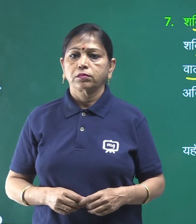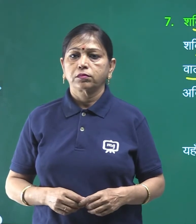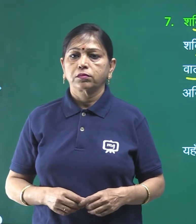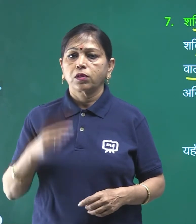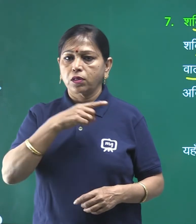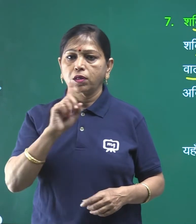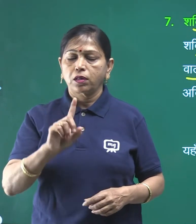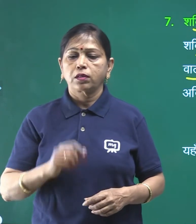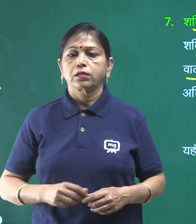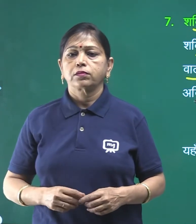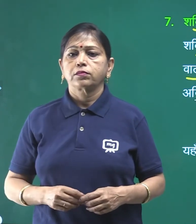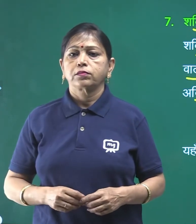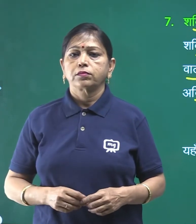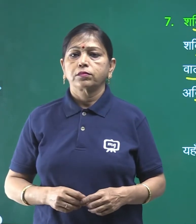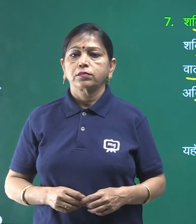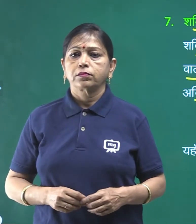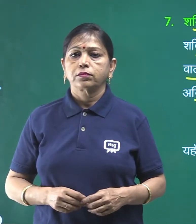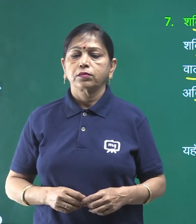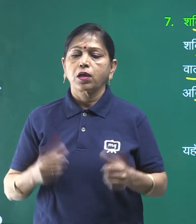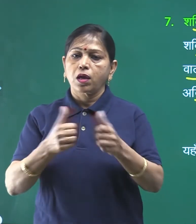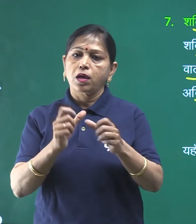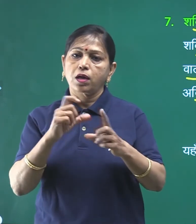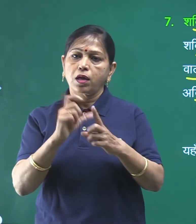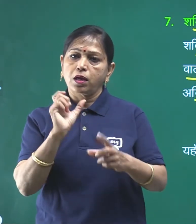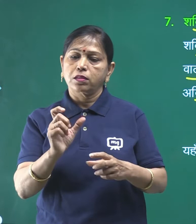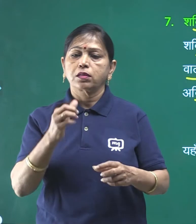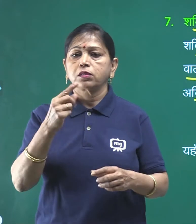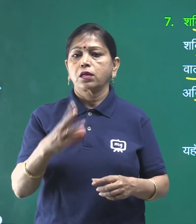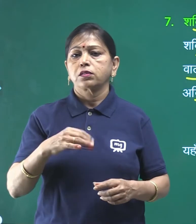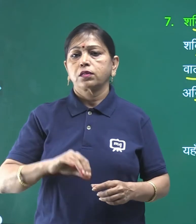यह एक अदिश राशि है।